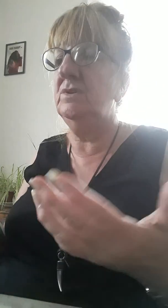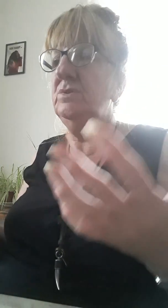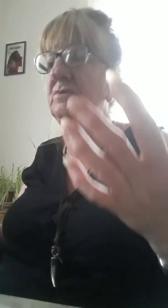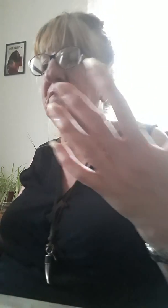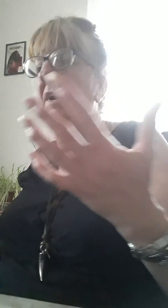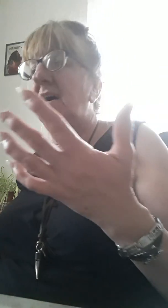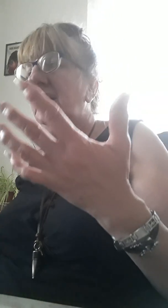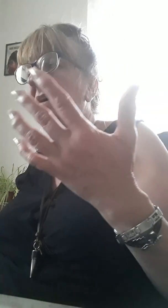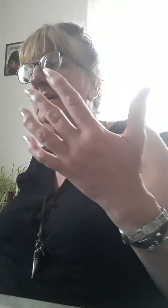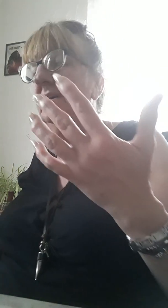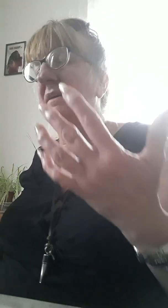d'une